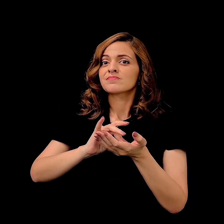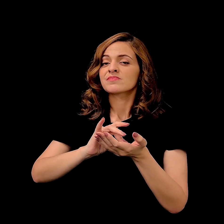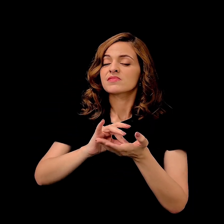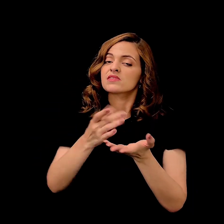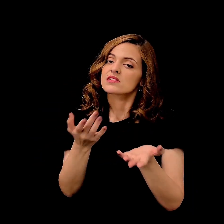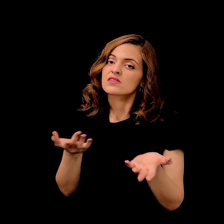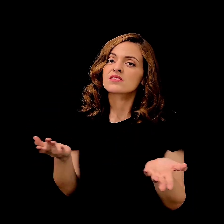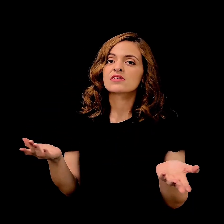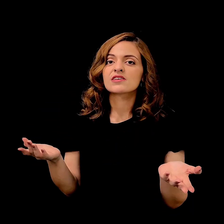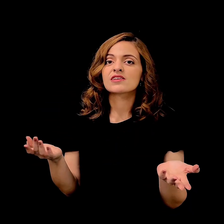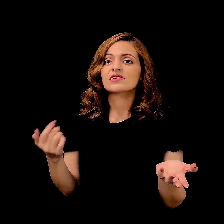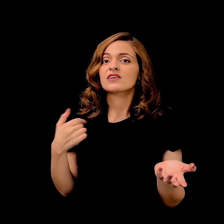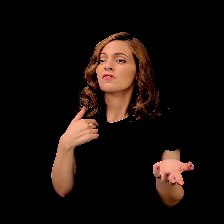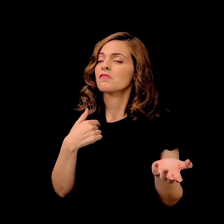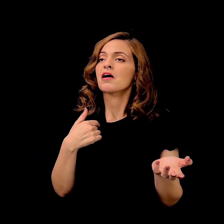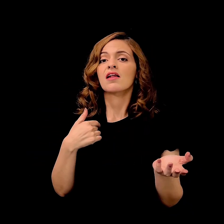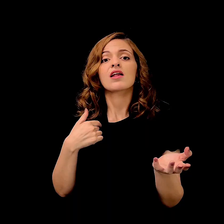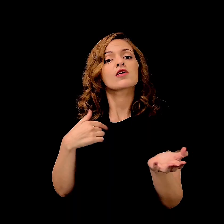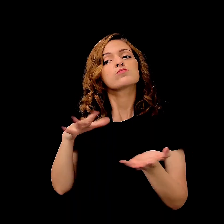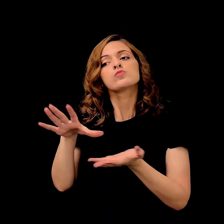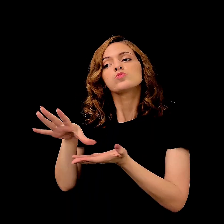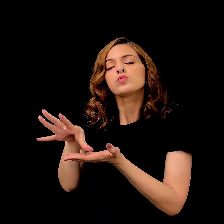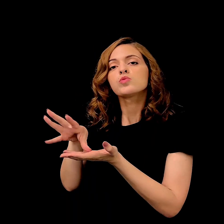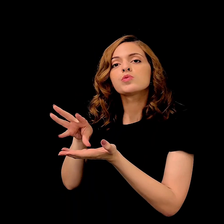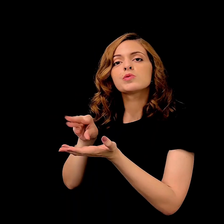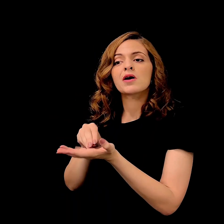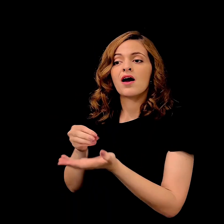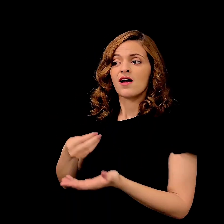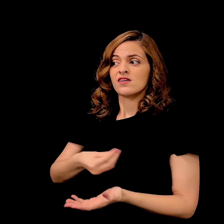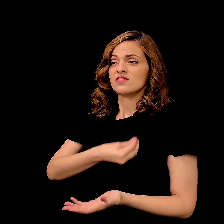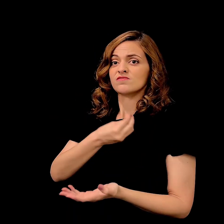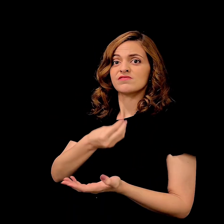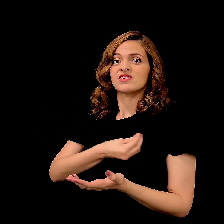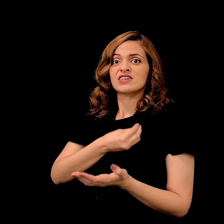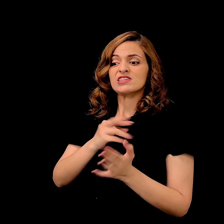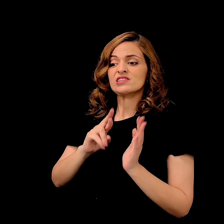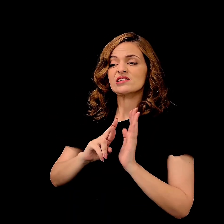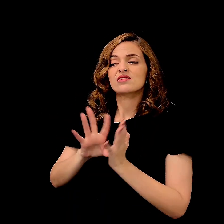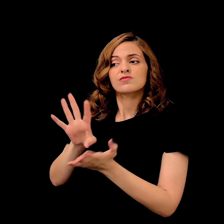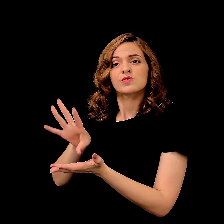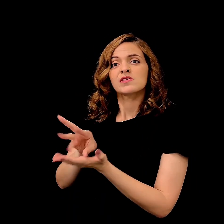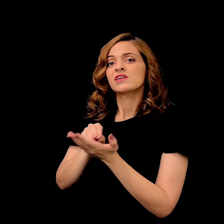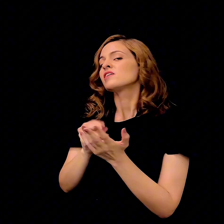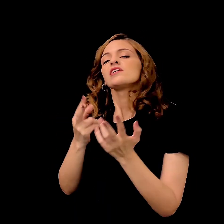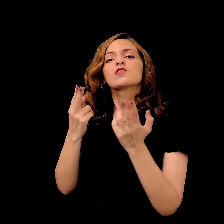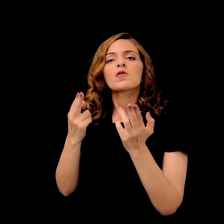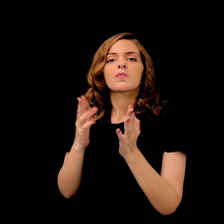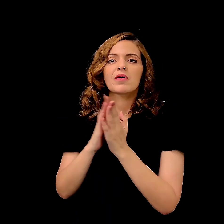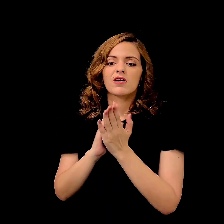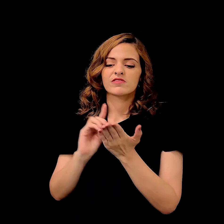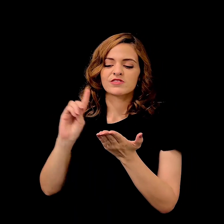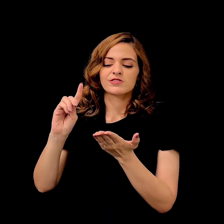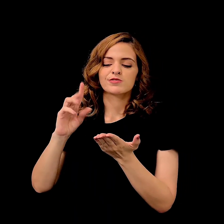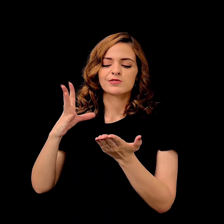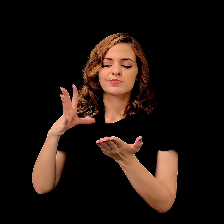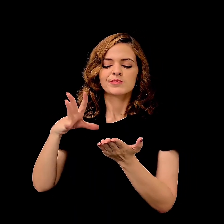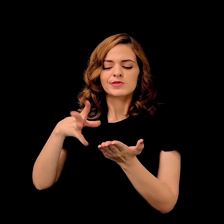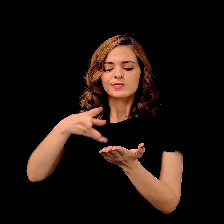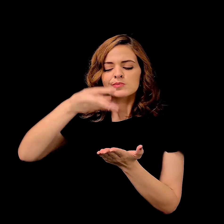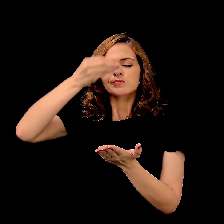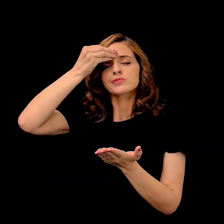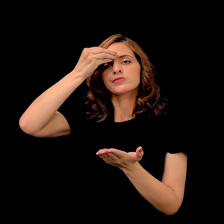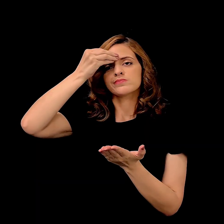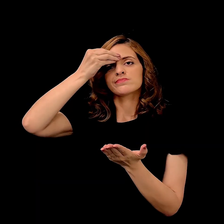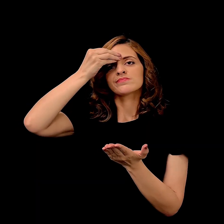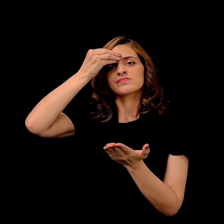vem se espelhar a sua vida de acordo com o que está escrito, para que ela